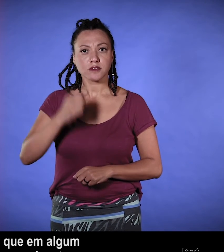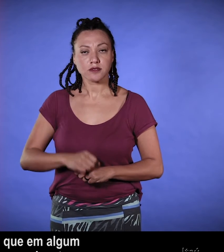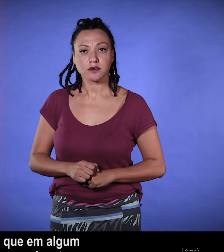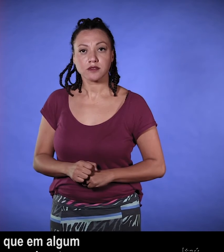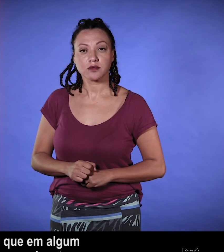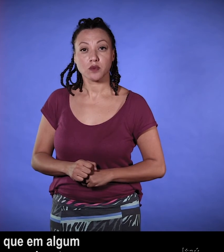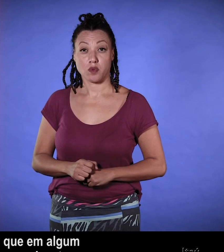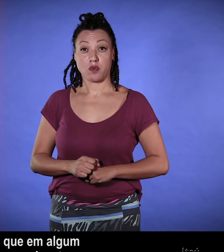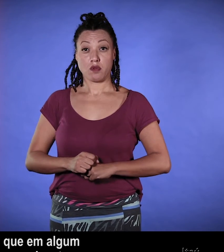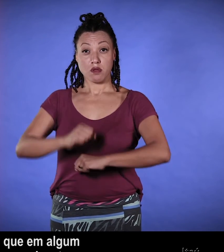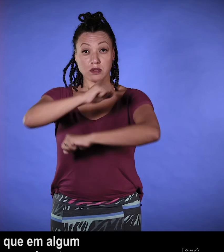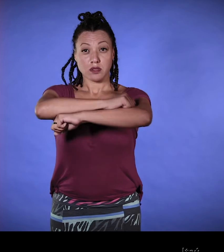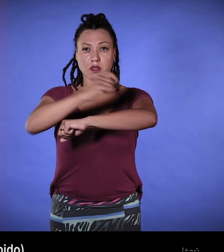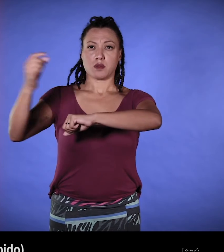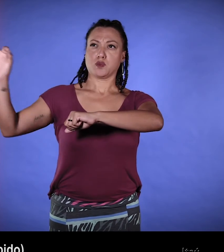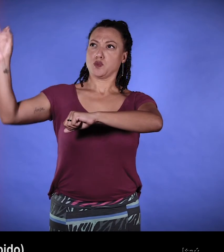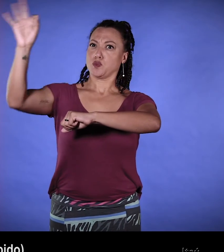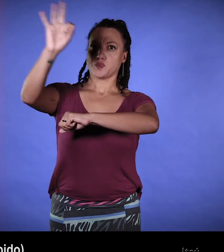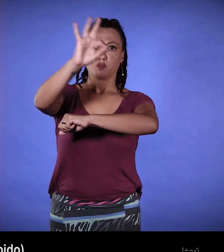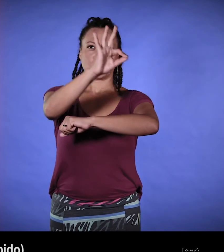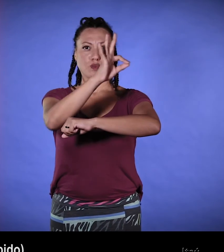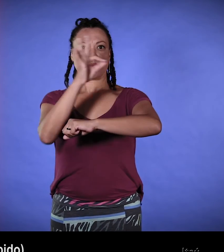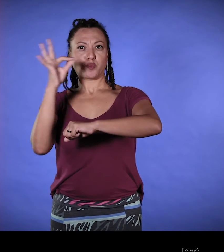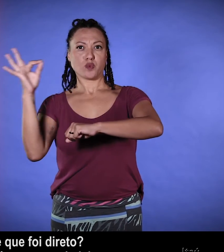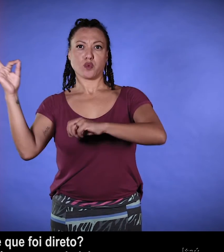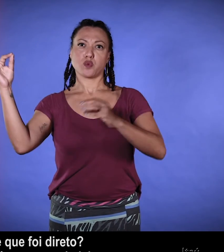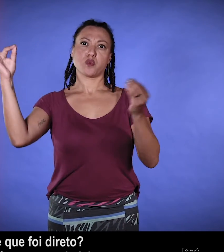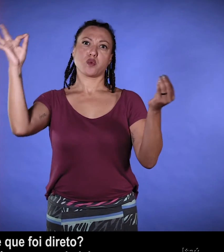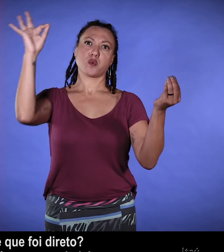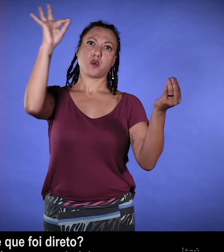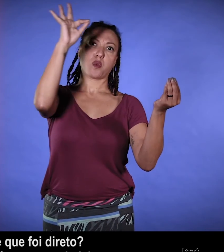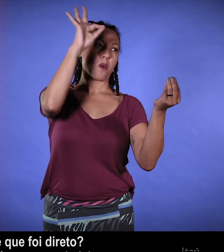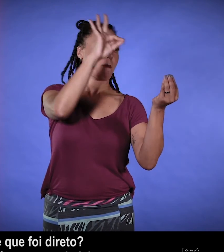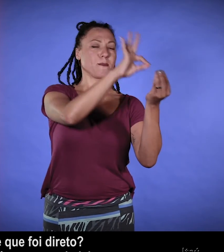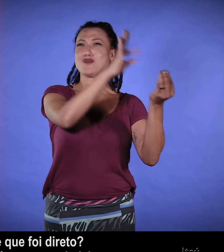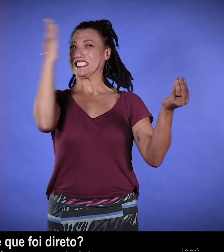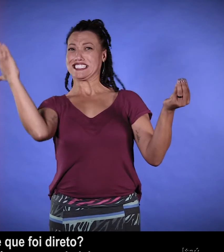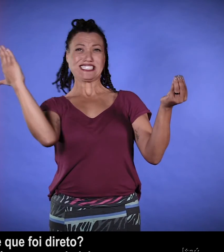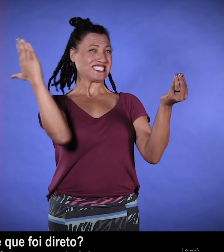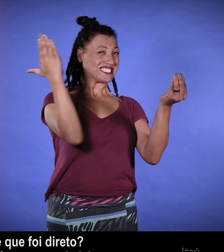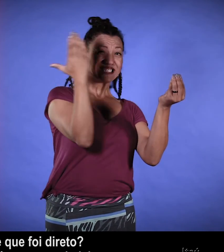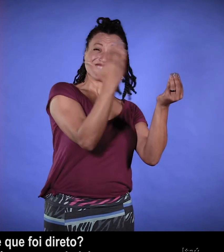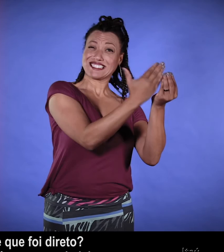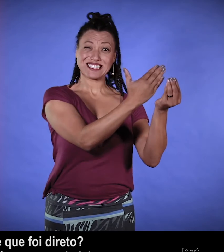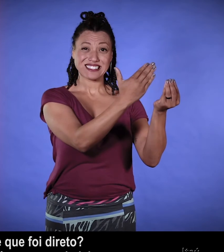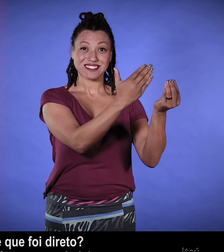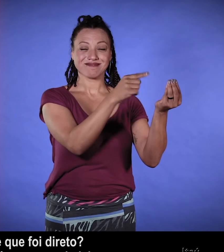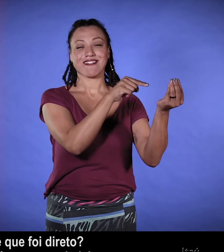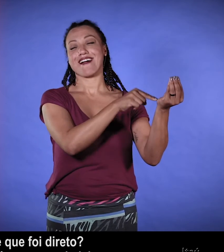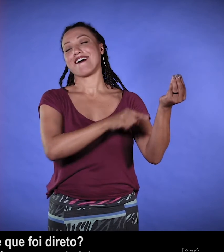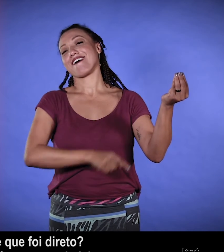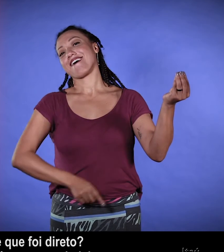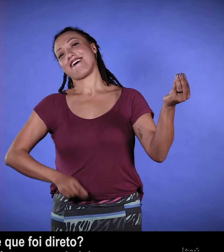algún momento entró un insecto. Bzzz. ¿Y el insecto dónde que fue directo? ¡Voy directamente a